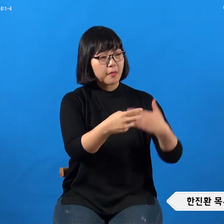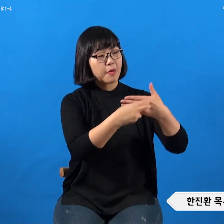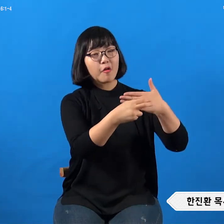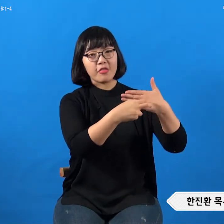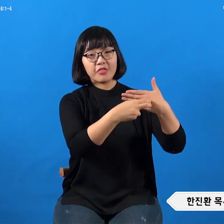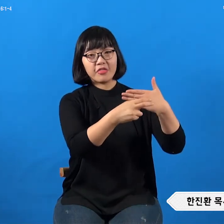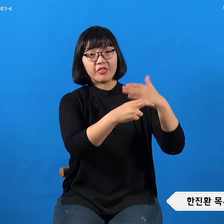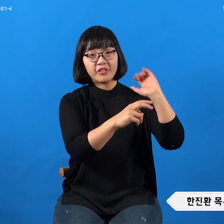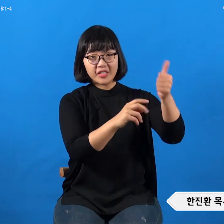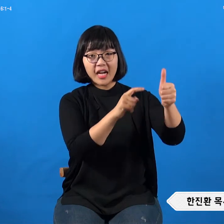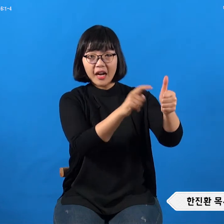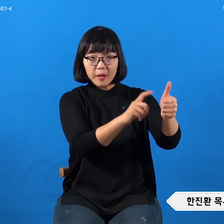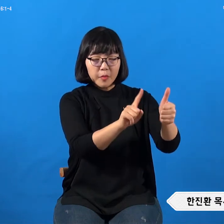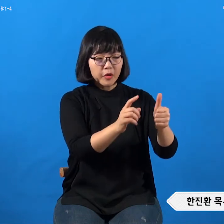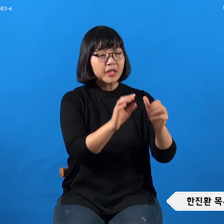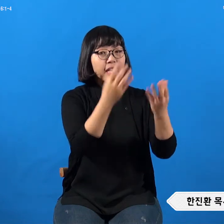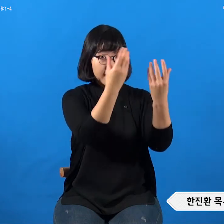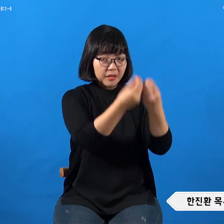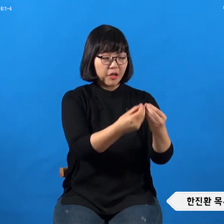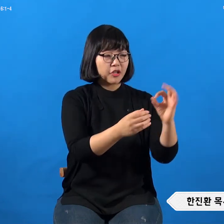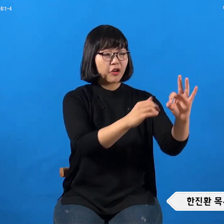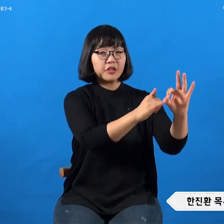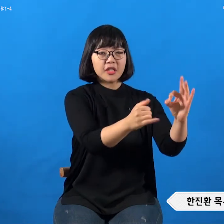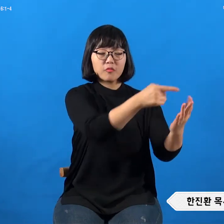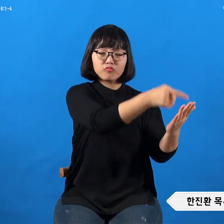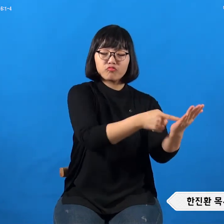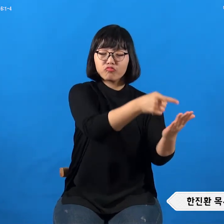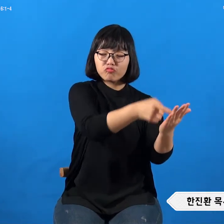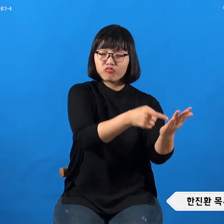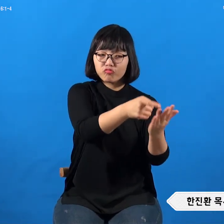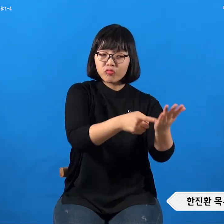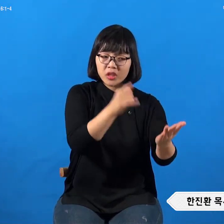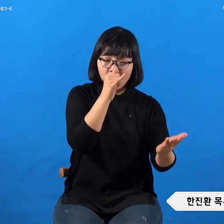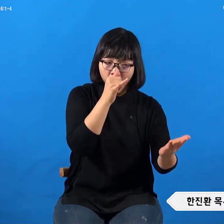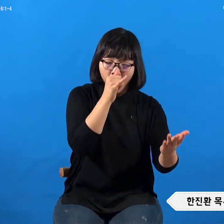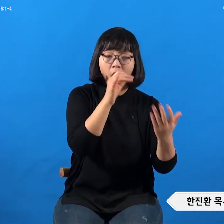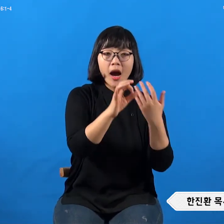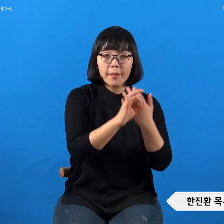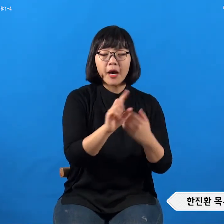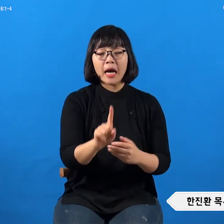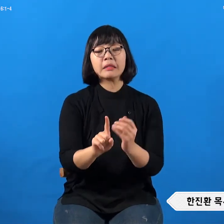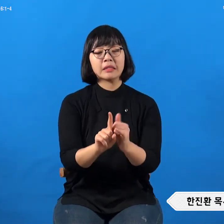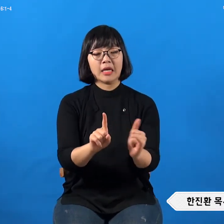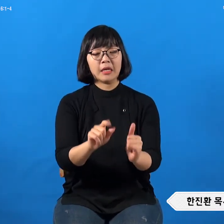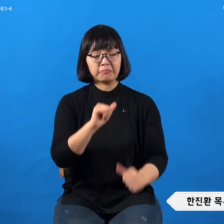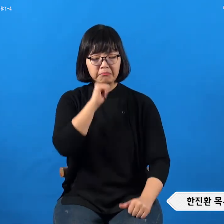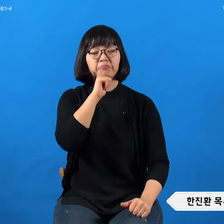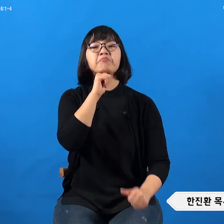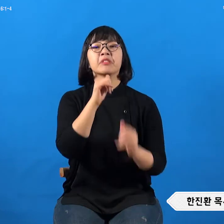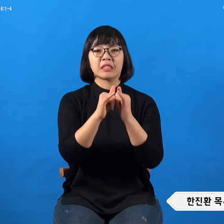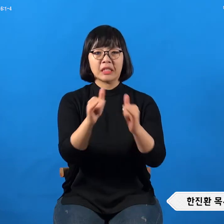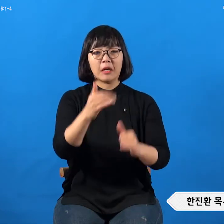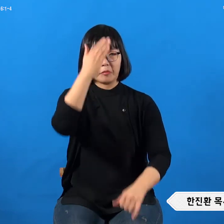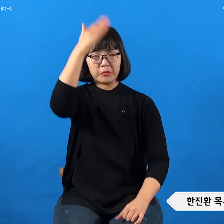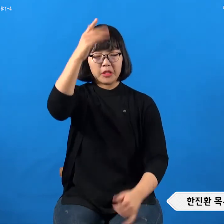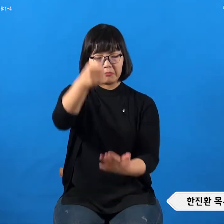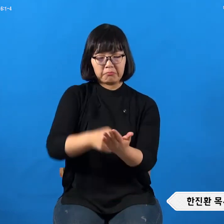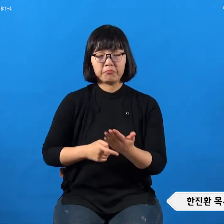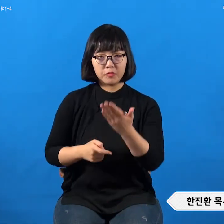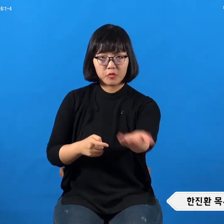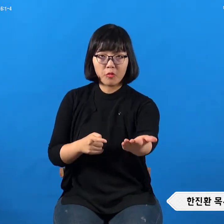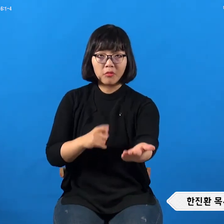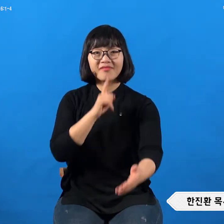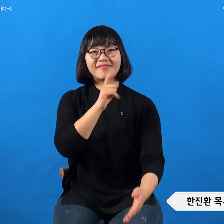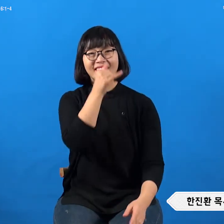원장은 10명을 수술을 하면 그 중에 1명은 꼭 어려운 사람을 선정해서 무료로 수술을 해 주었다고